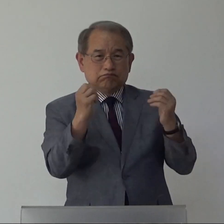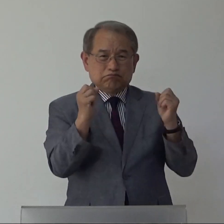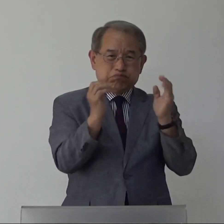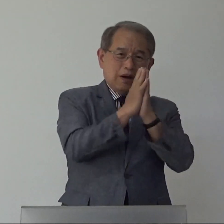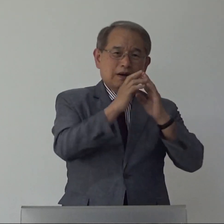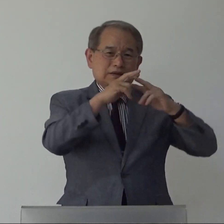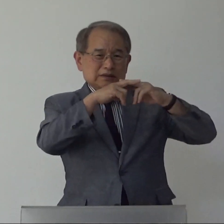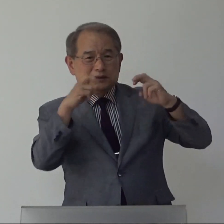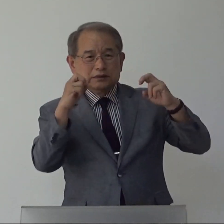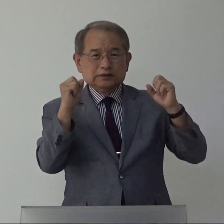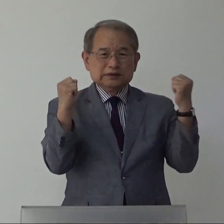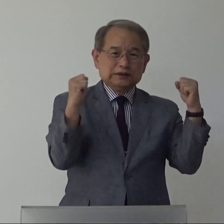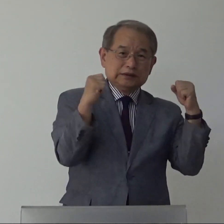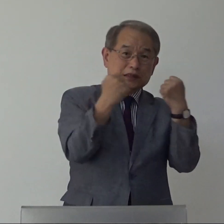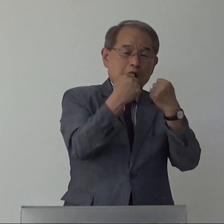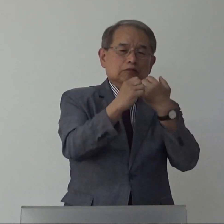중요한지 모릅니다.